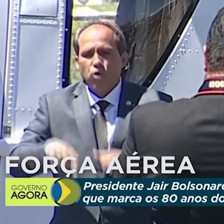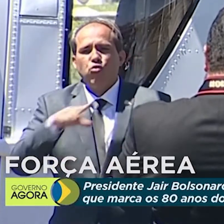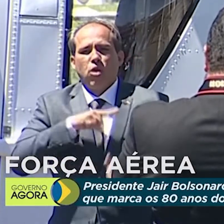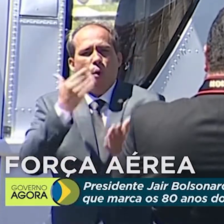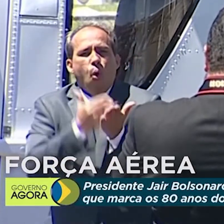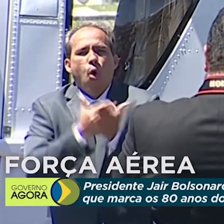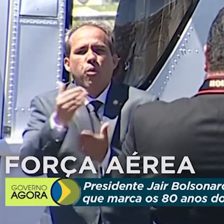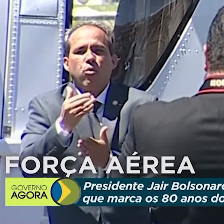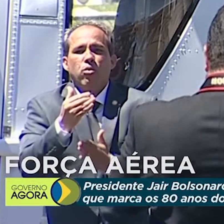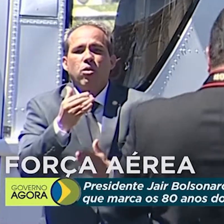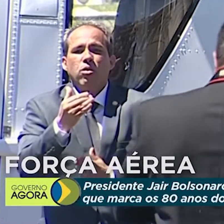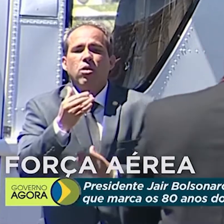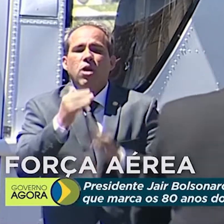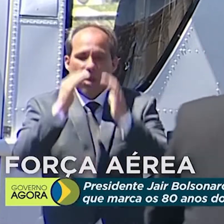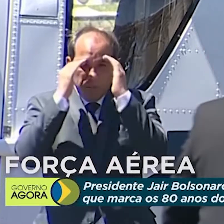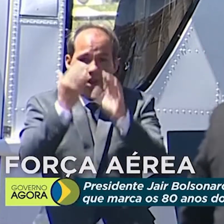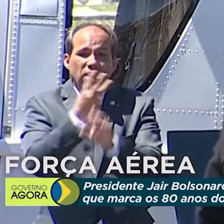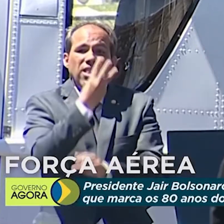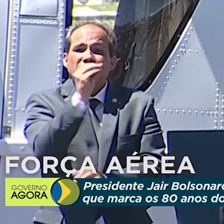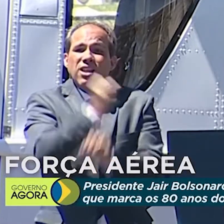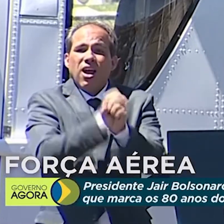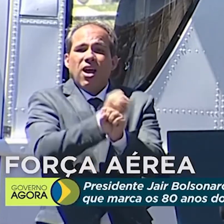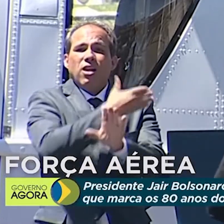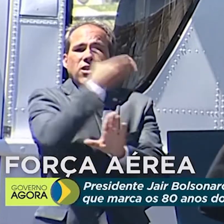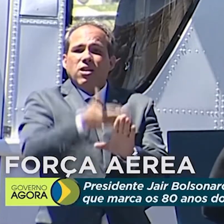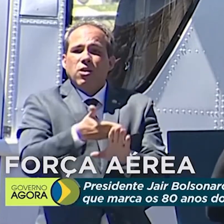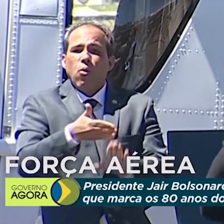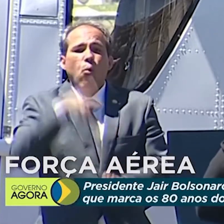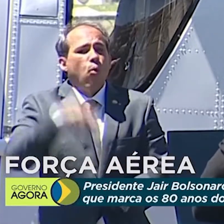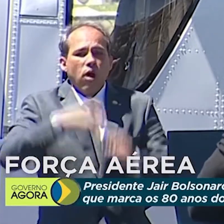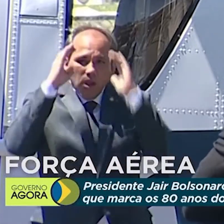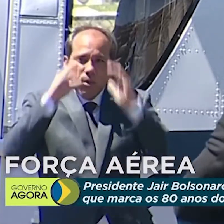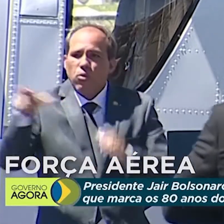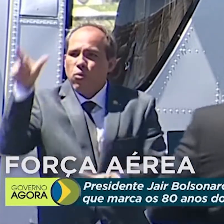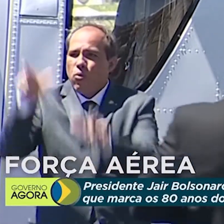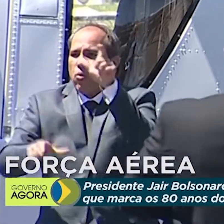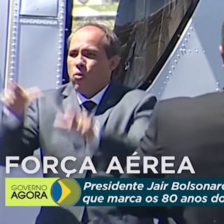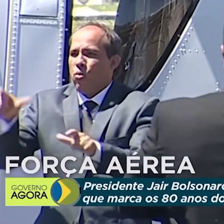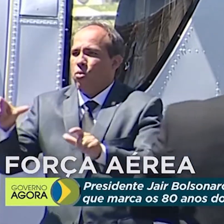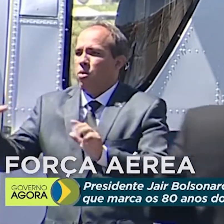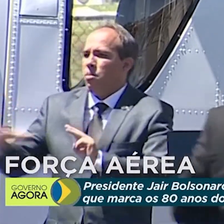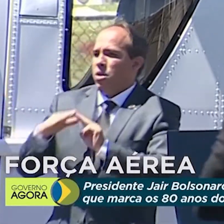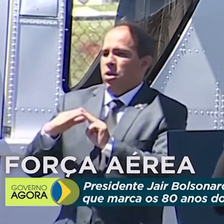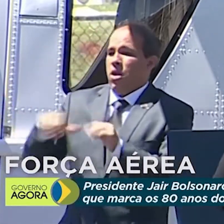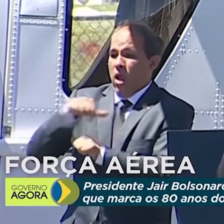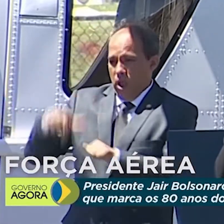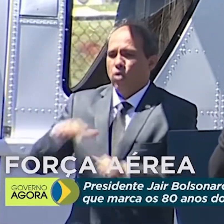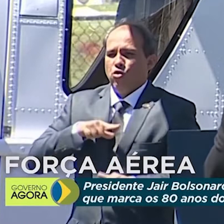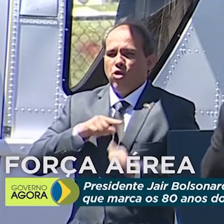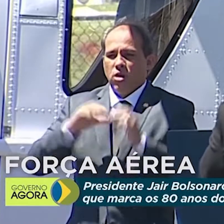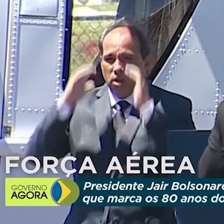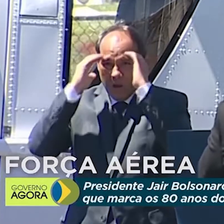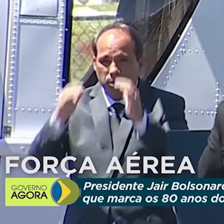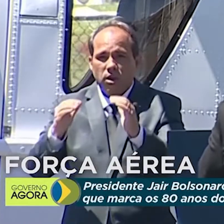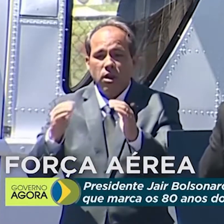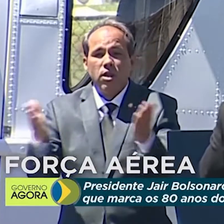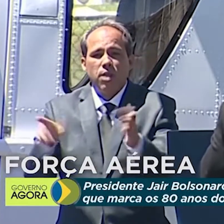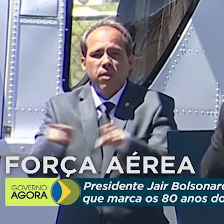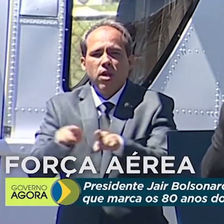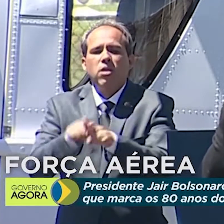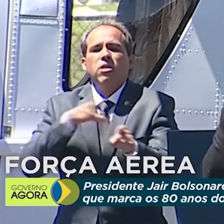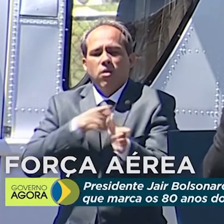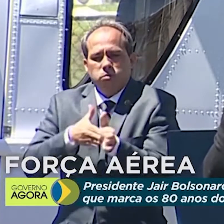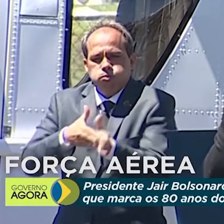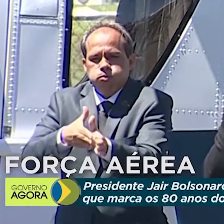nas últimas 3 décadas em nosso país. E também deve lealdade absoluta